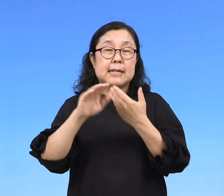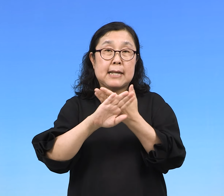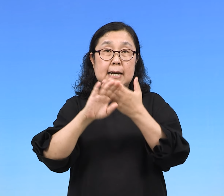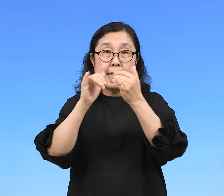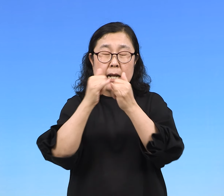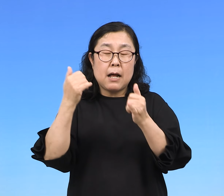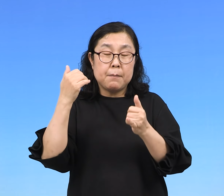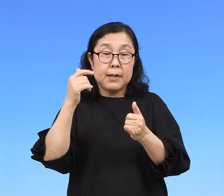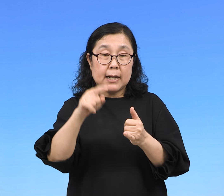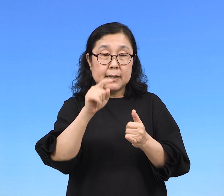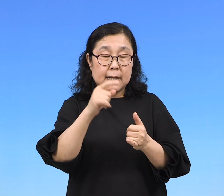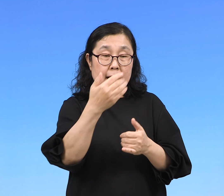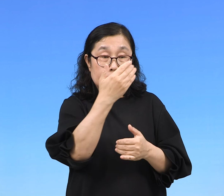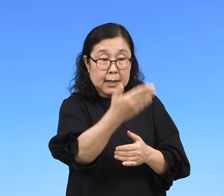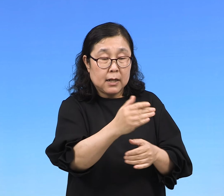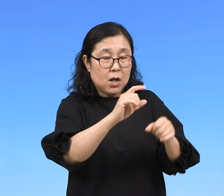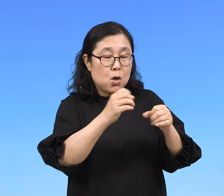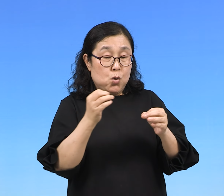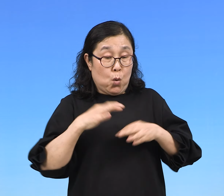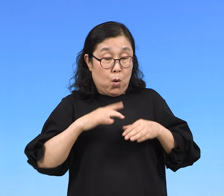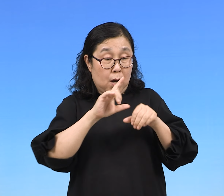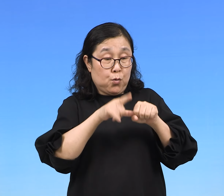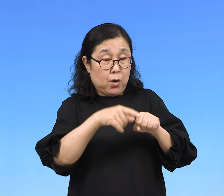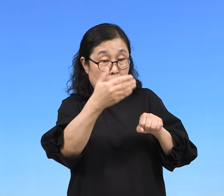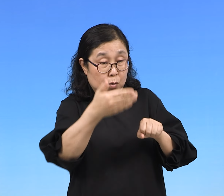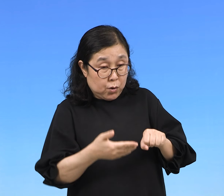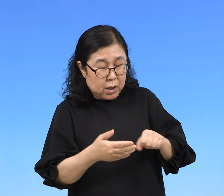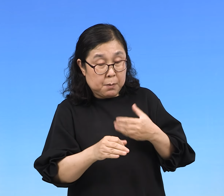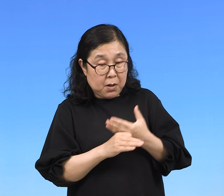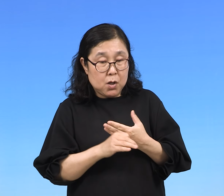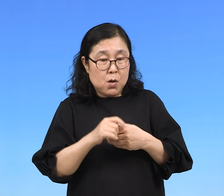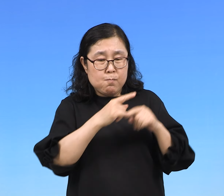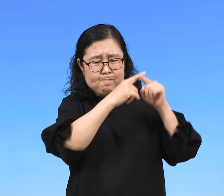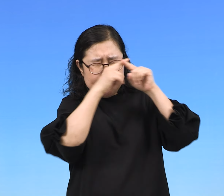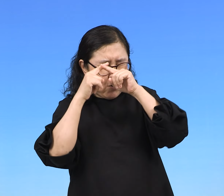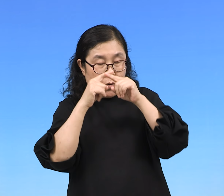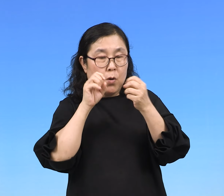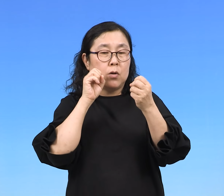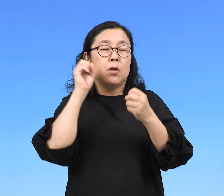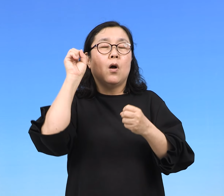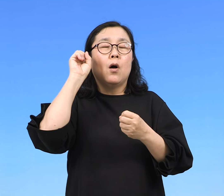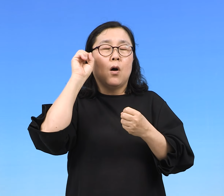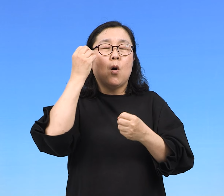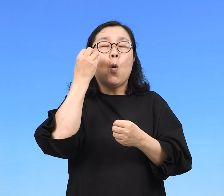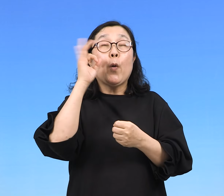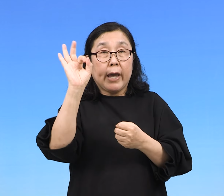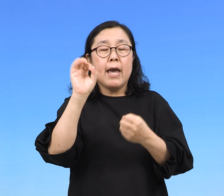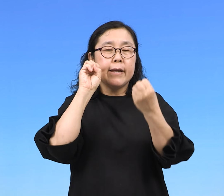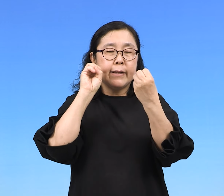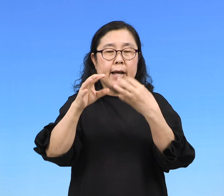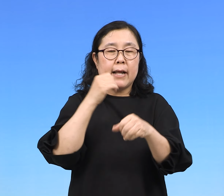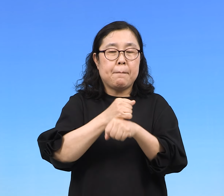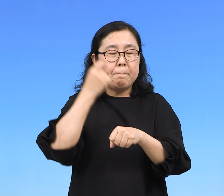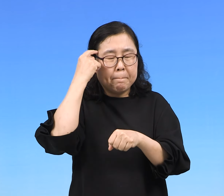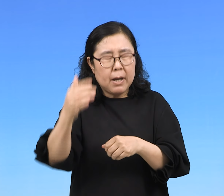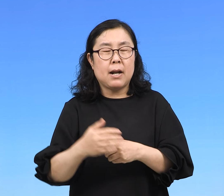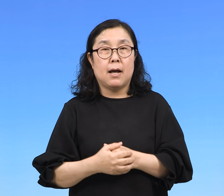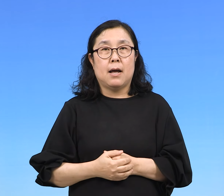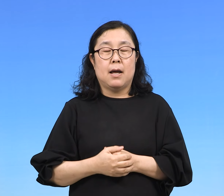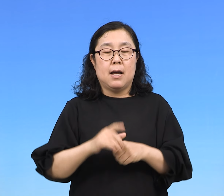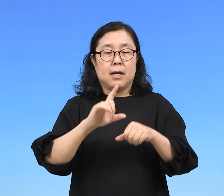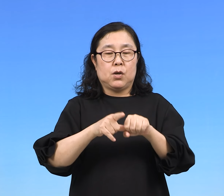수 있는지 없는지 고민하지 말고 무조건 하겠다고 답하라. 그런 다음에 방법을 배워도 되니까.